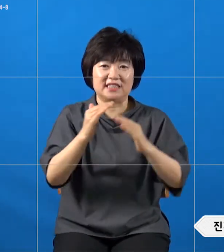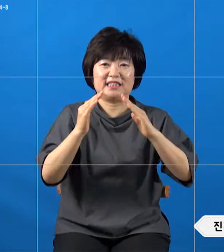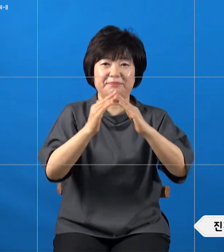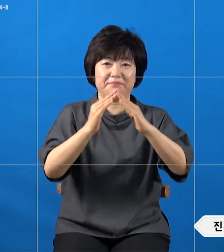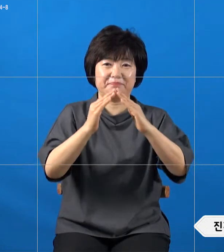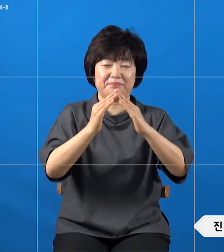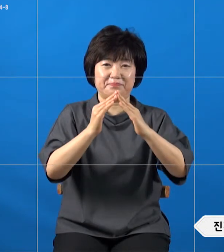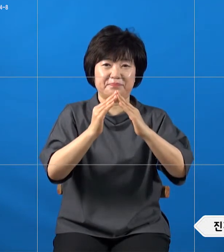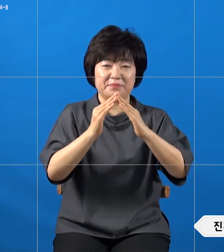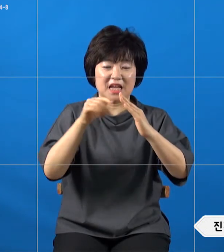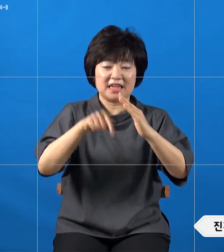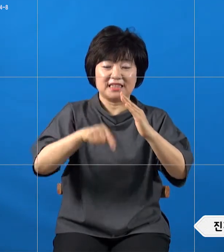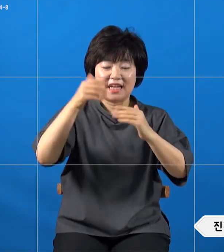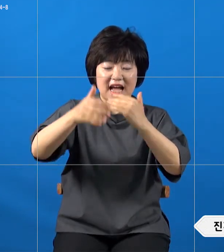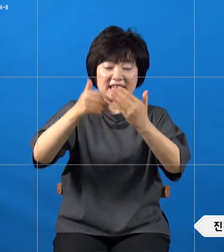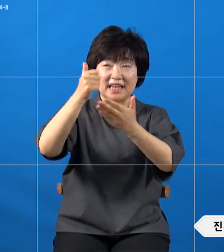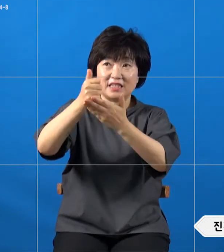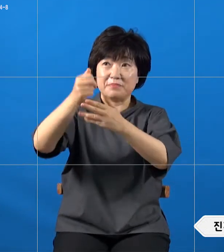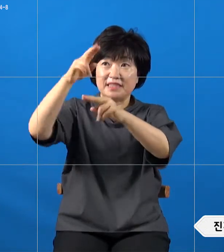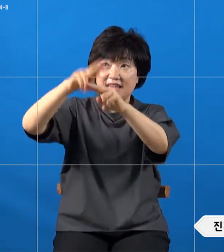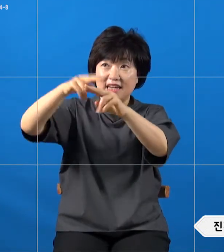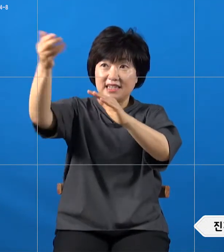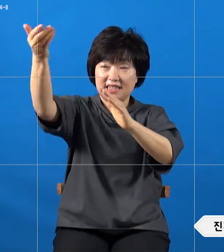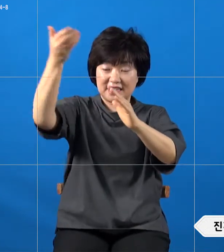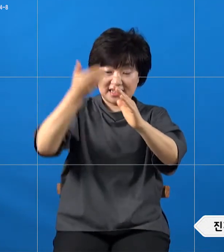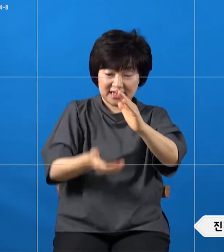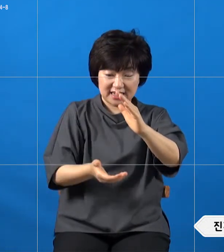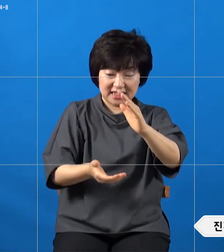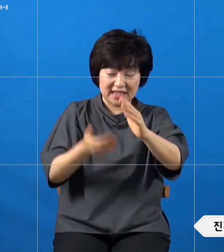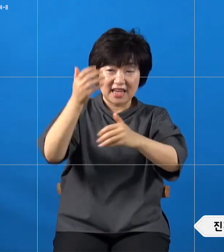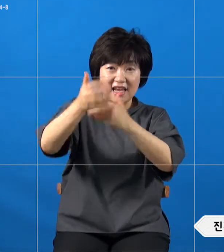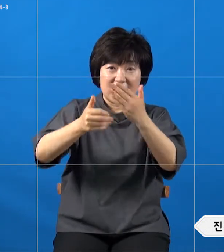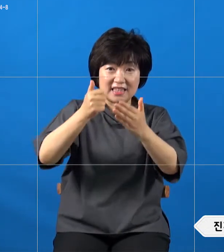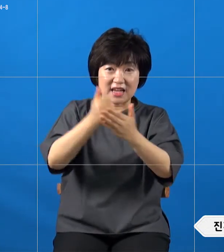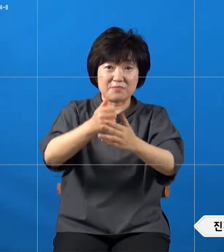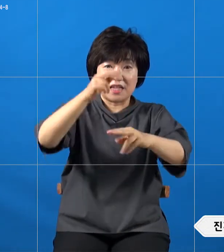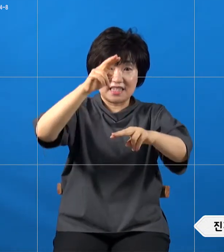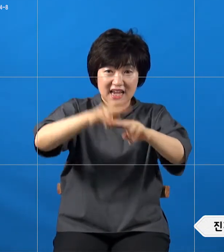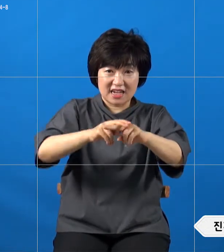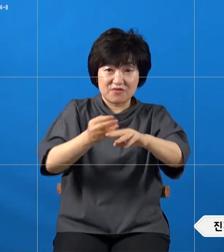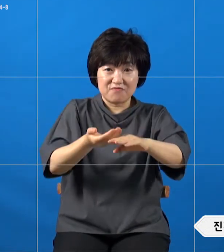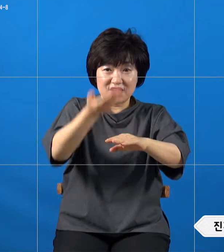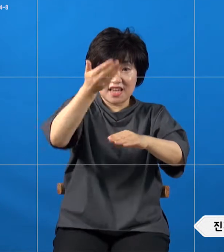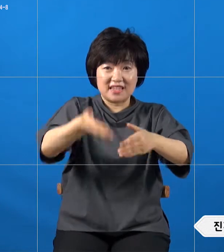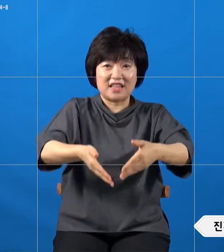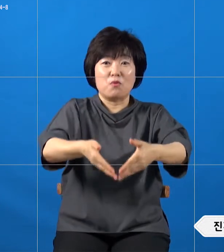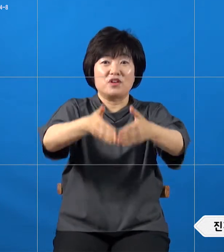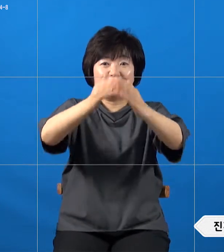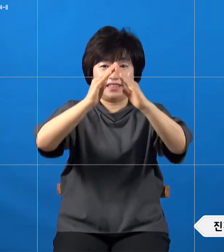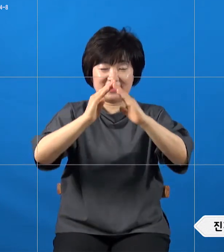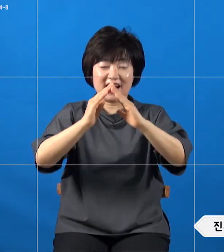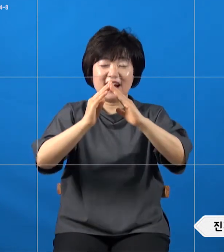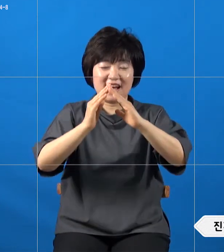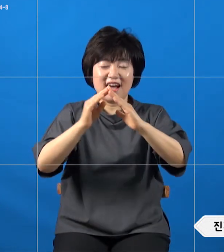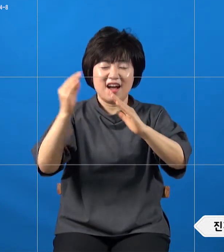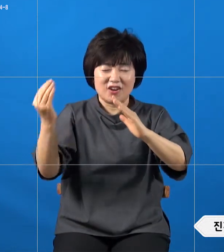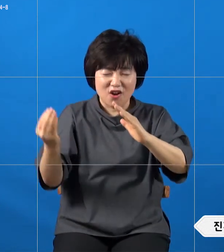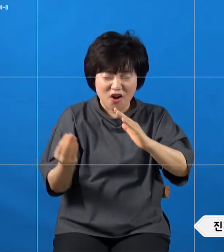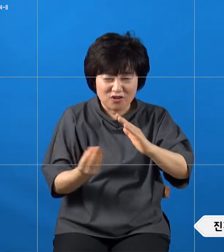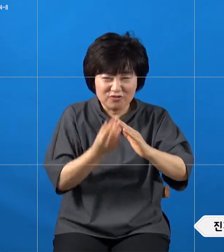때문입니다. 그 하나님의 자리, 하나님의 집에 세워진다. 어떻게